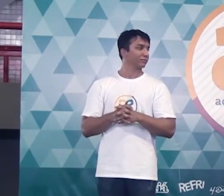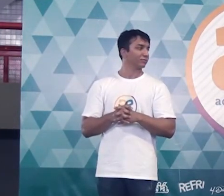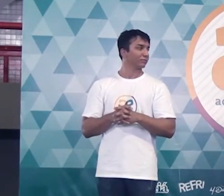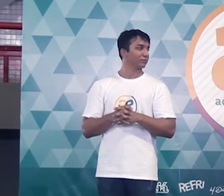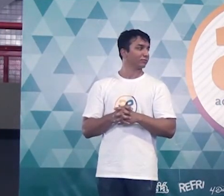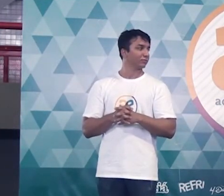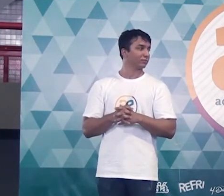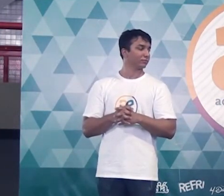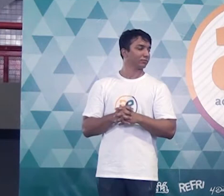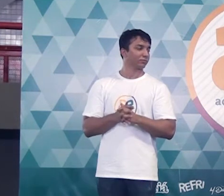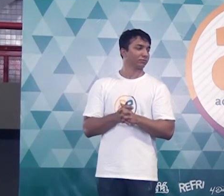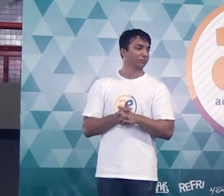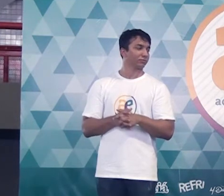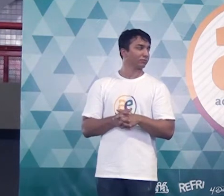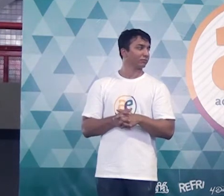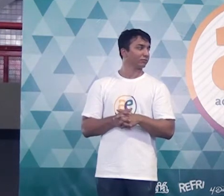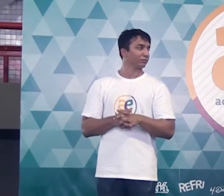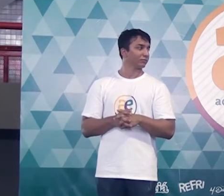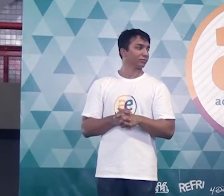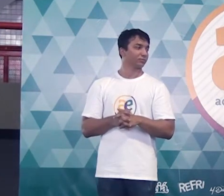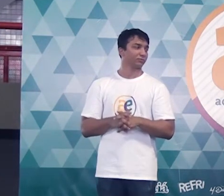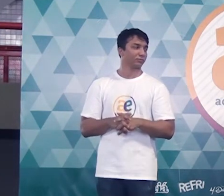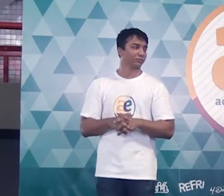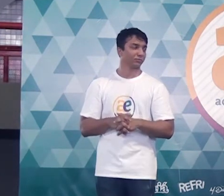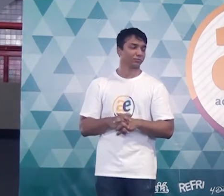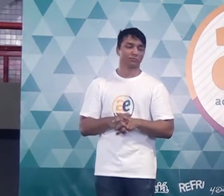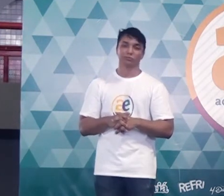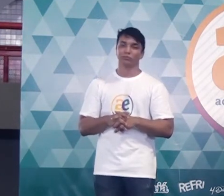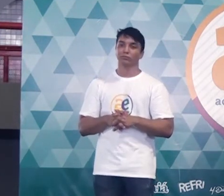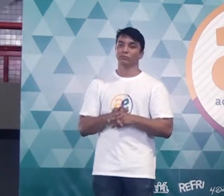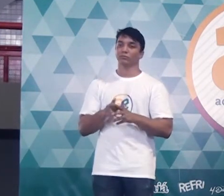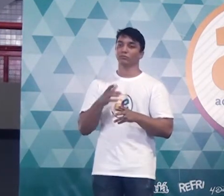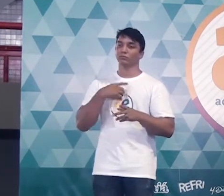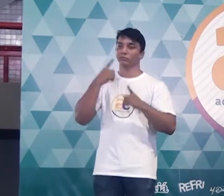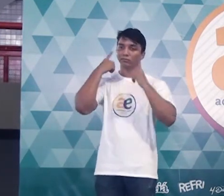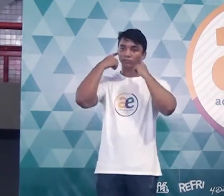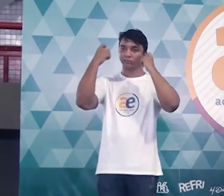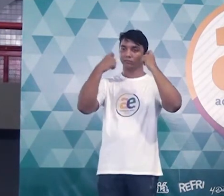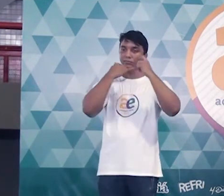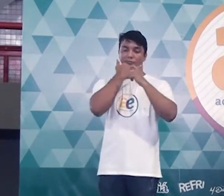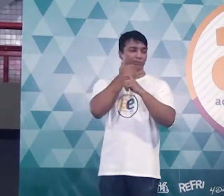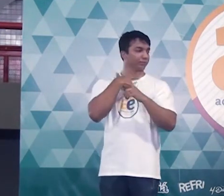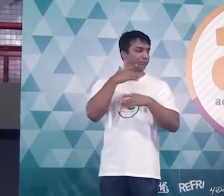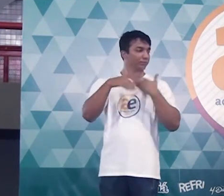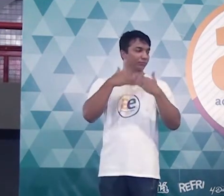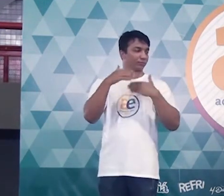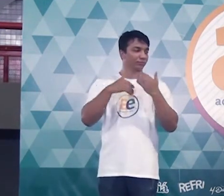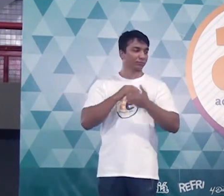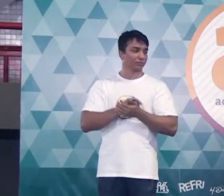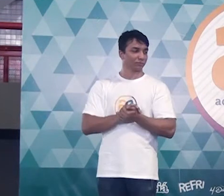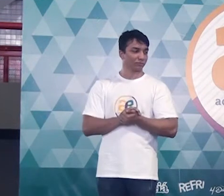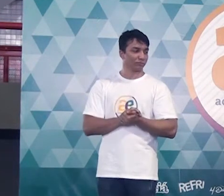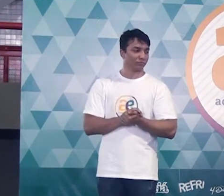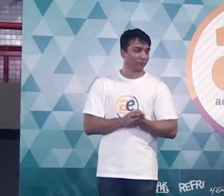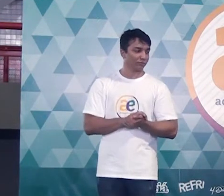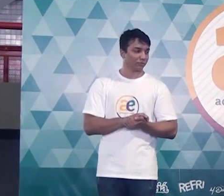fui eu aqui? Eu bati aqui, não fui eu. É porque, para segurar aqui.